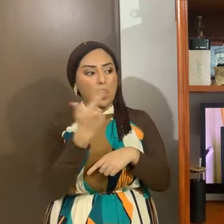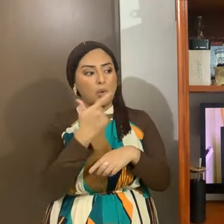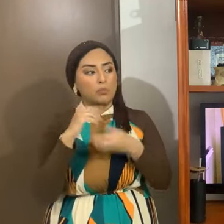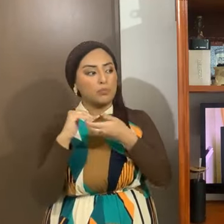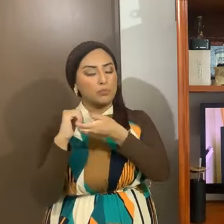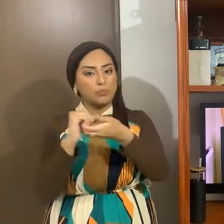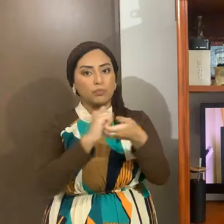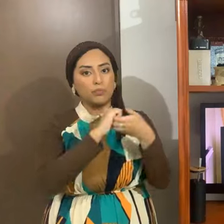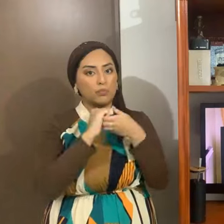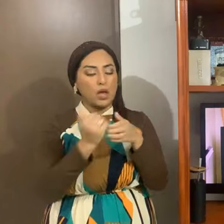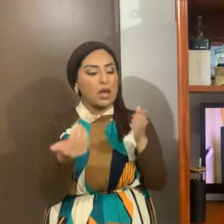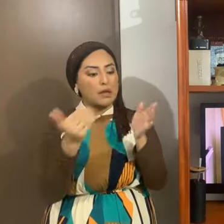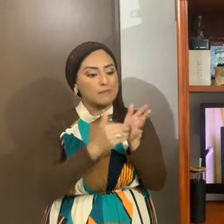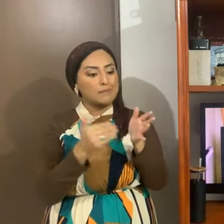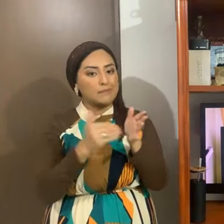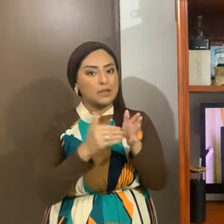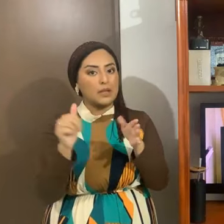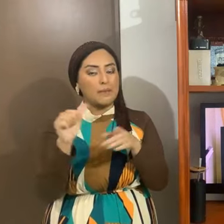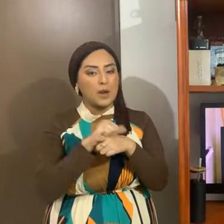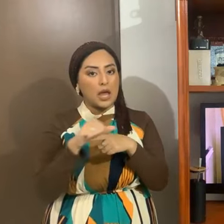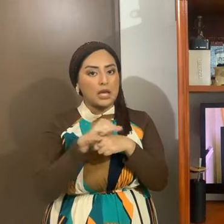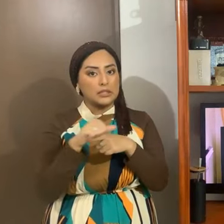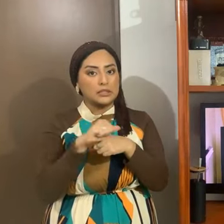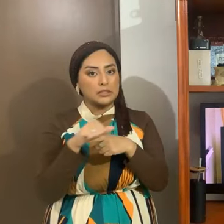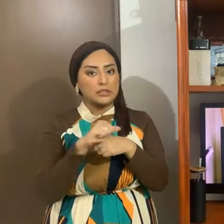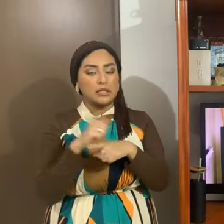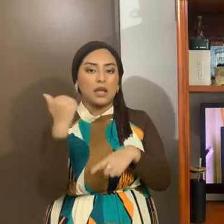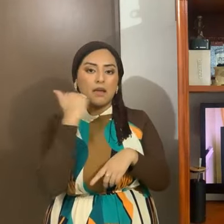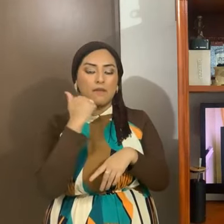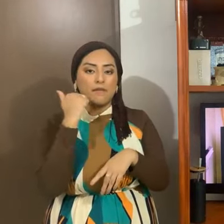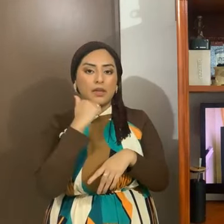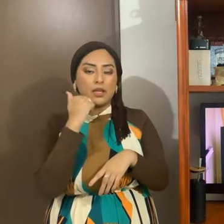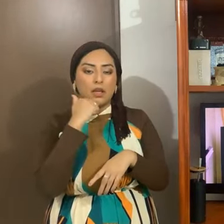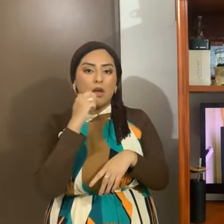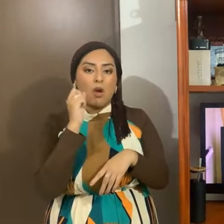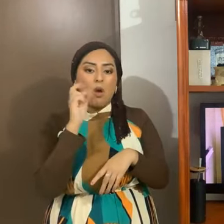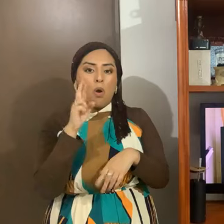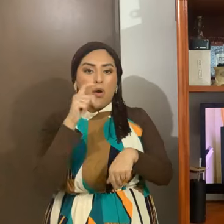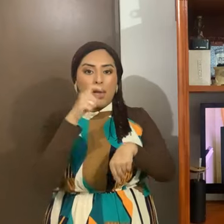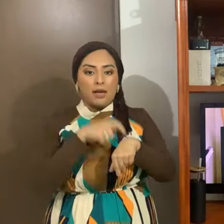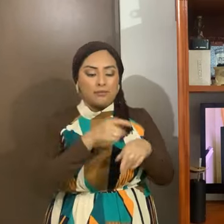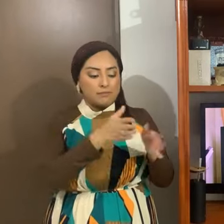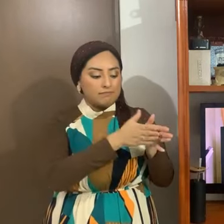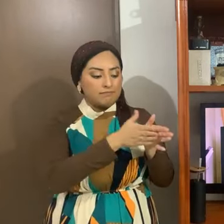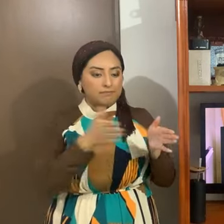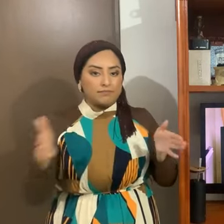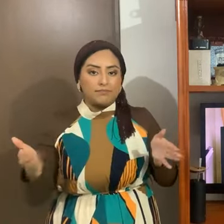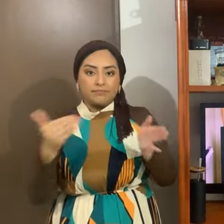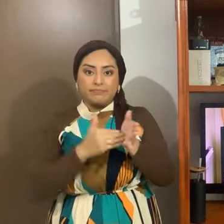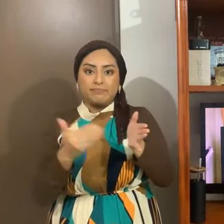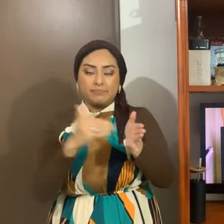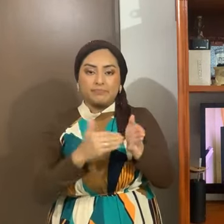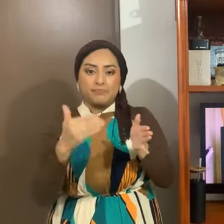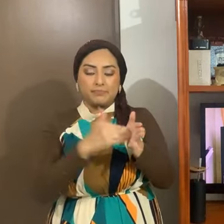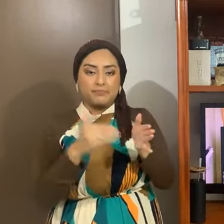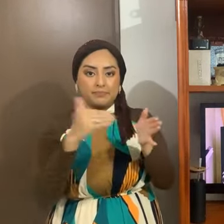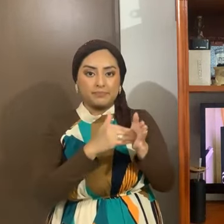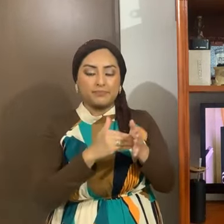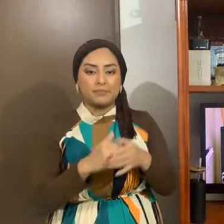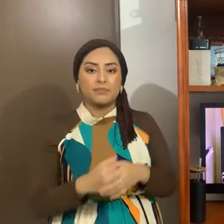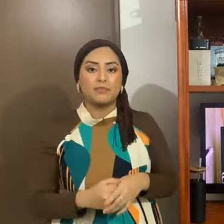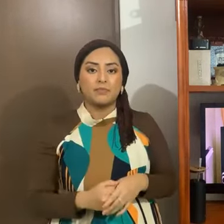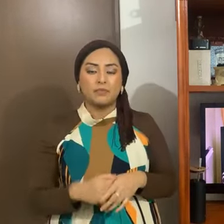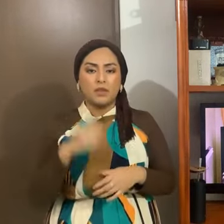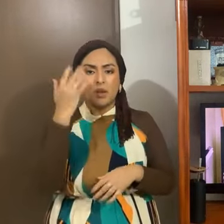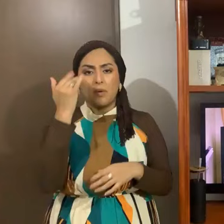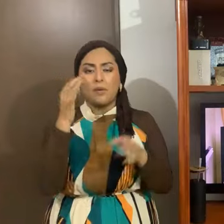que se practica constantemente, de manera diaria o en un lapso de tiempo constante.